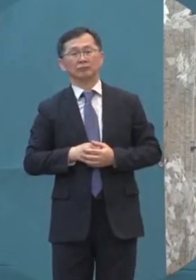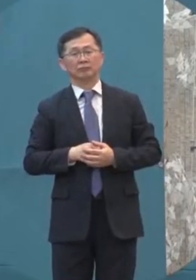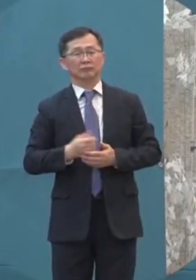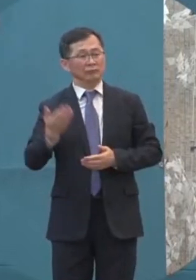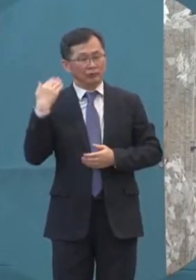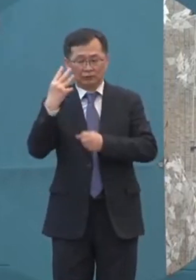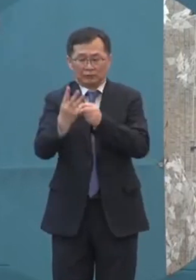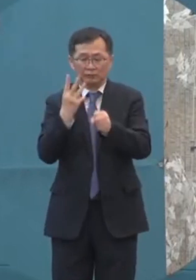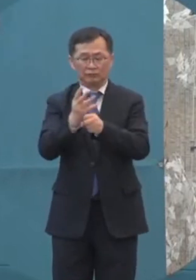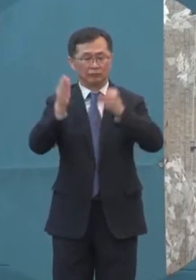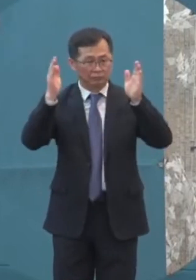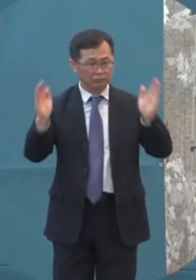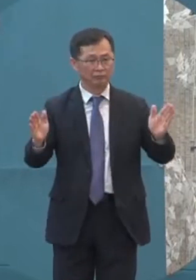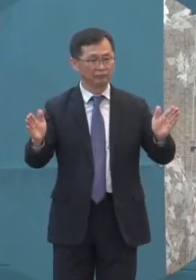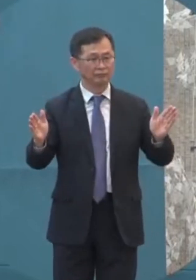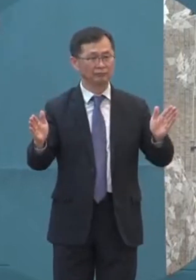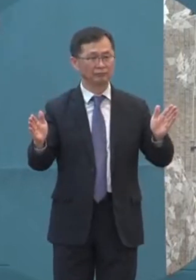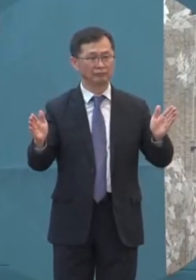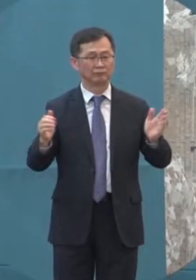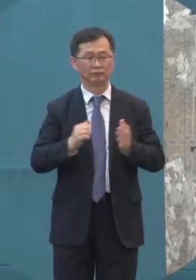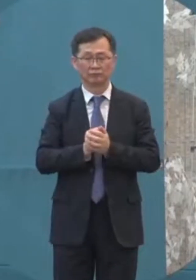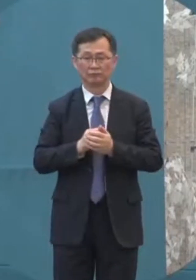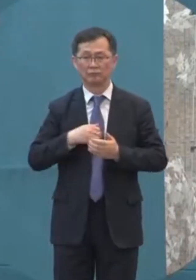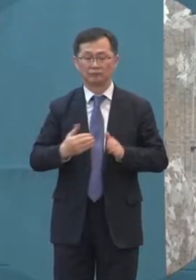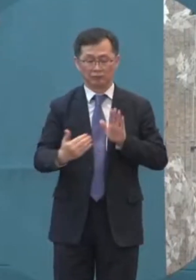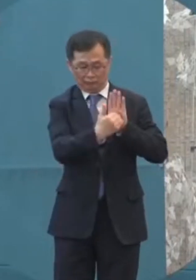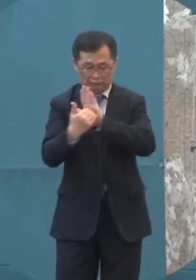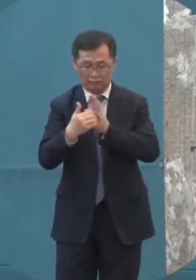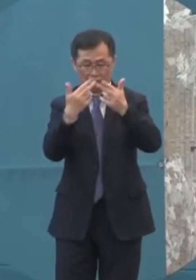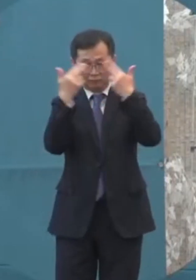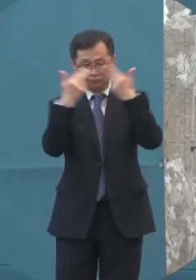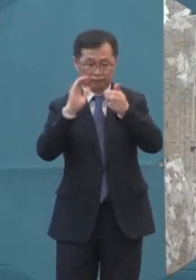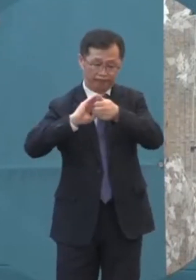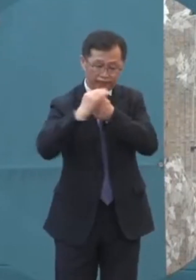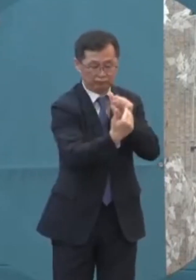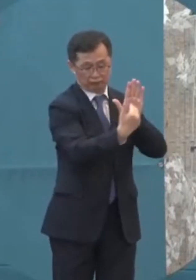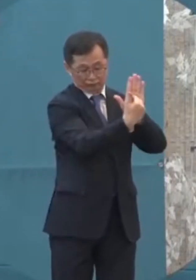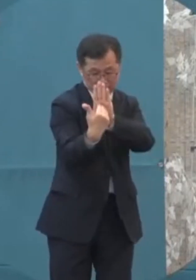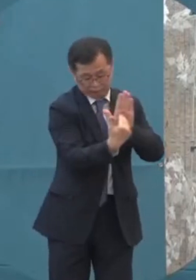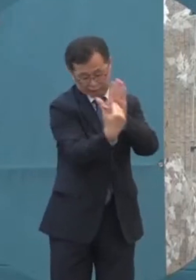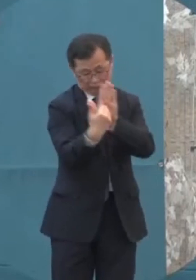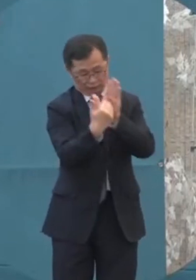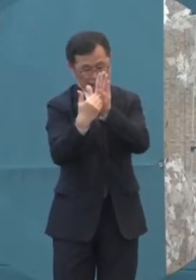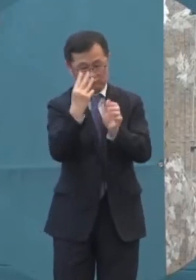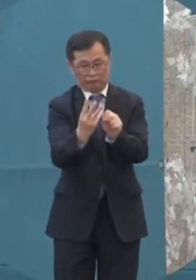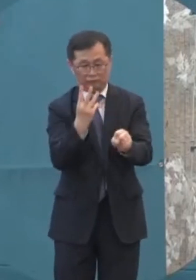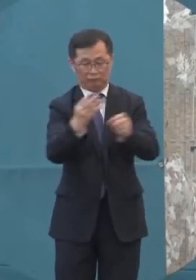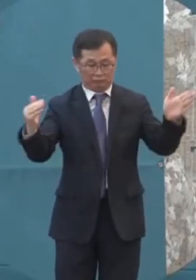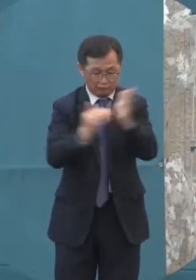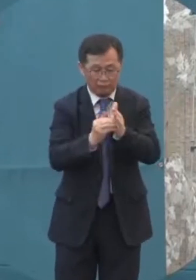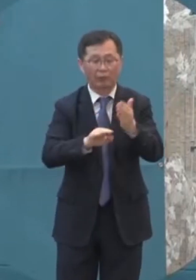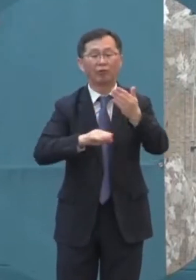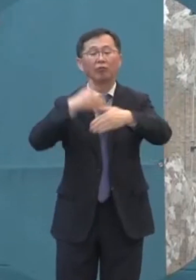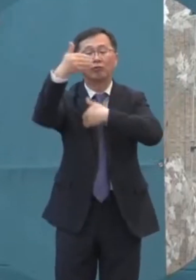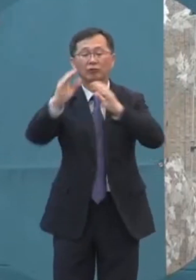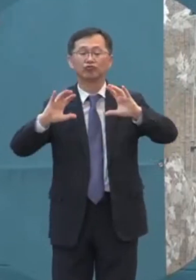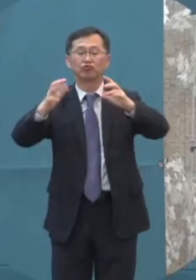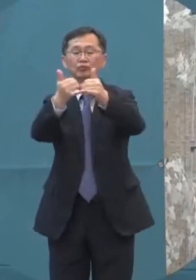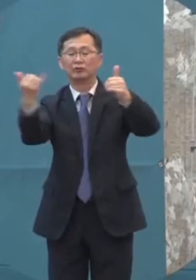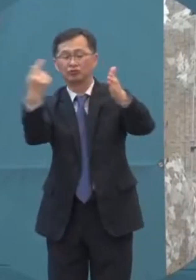지난 3년 동안 방탄 이외에 국민을 위해서 한 일이 무엇인지 여러분이 좀 설명해 주시기